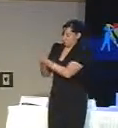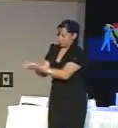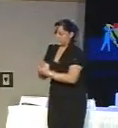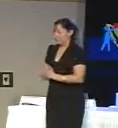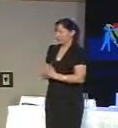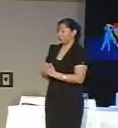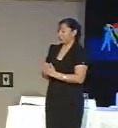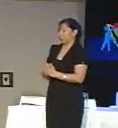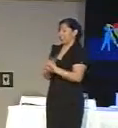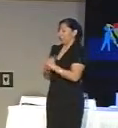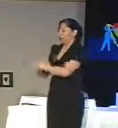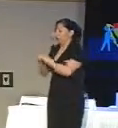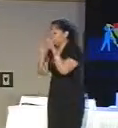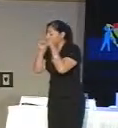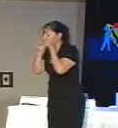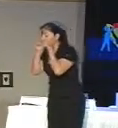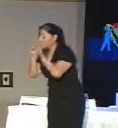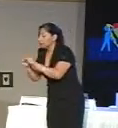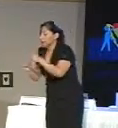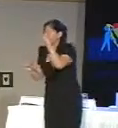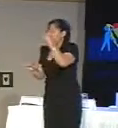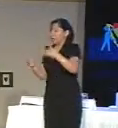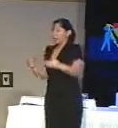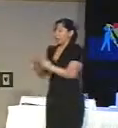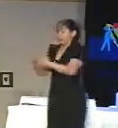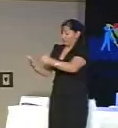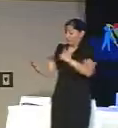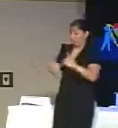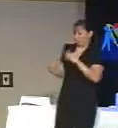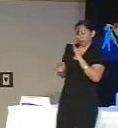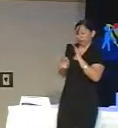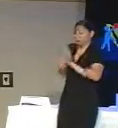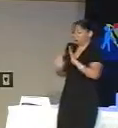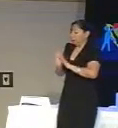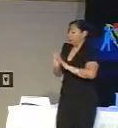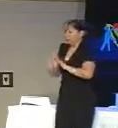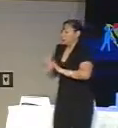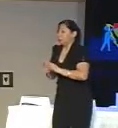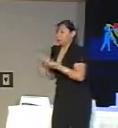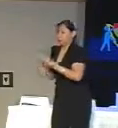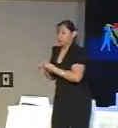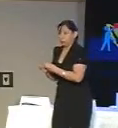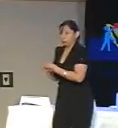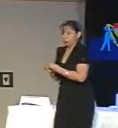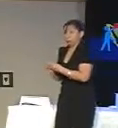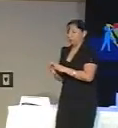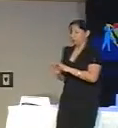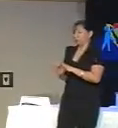la atención de los prematuros. Aun cuando la frecuencia de los